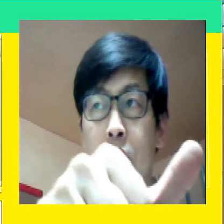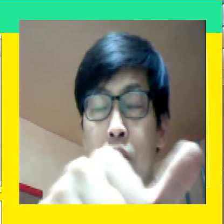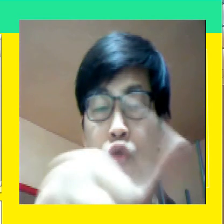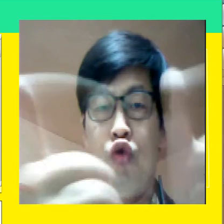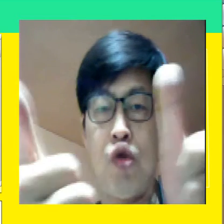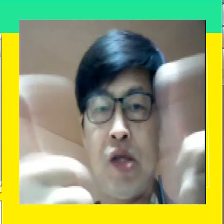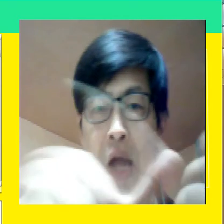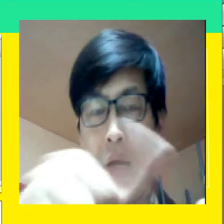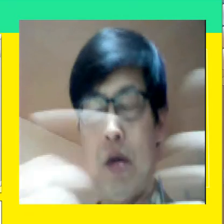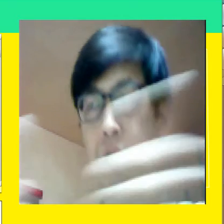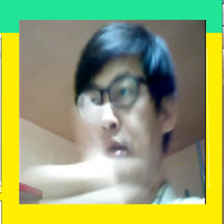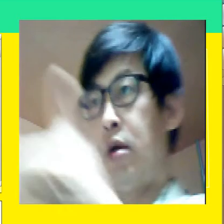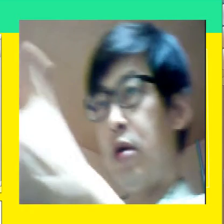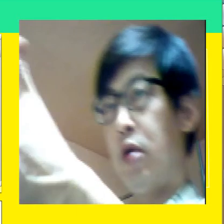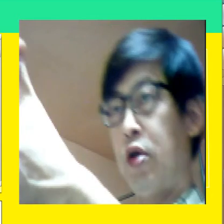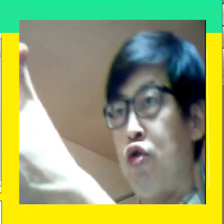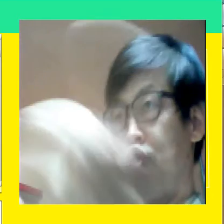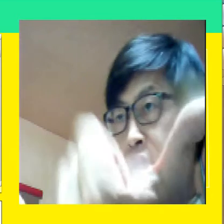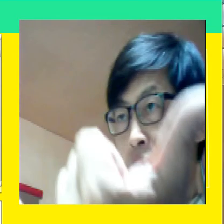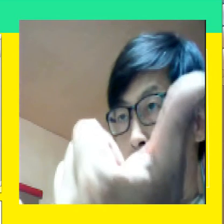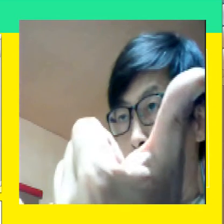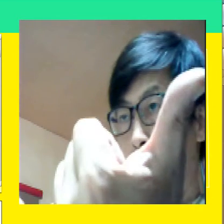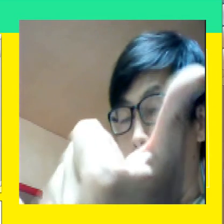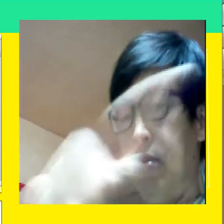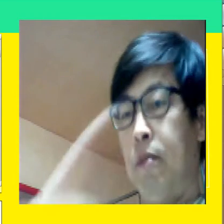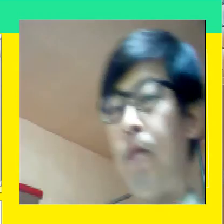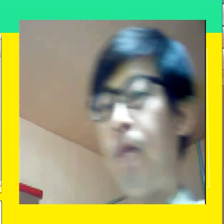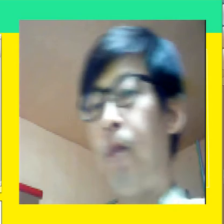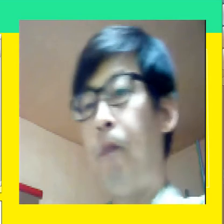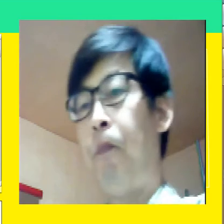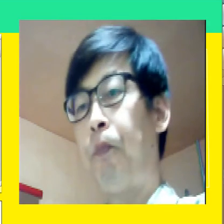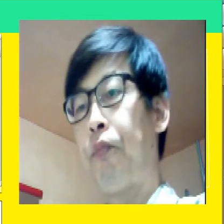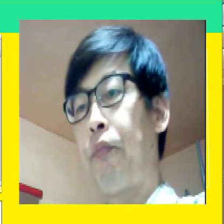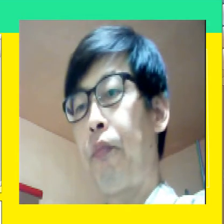죽다. 죽다. 죽다.